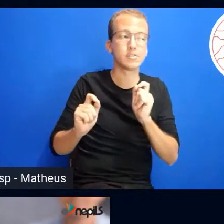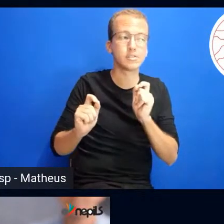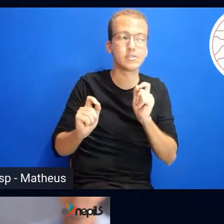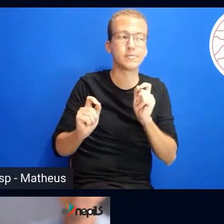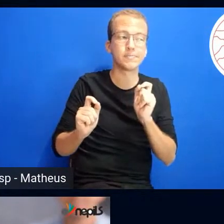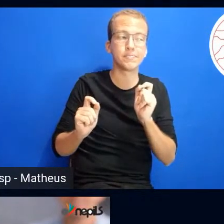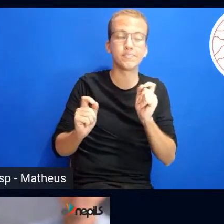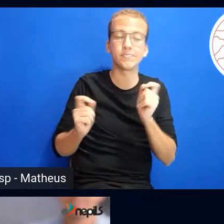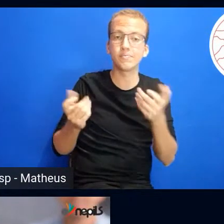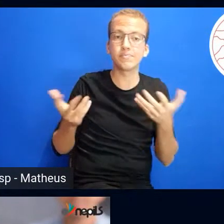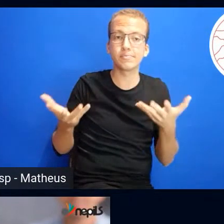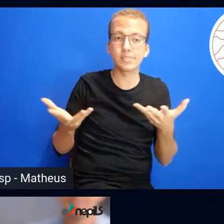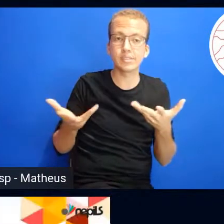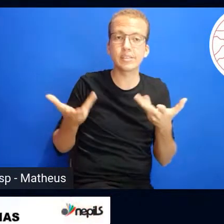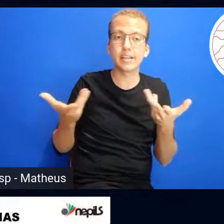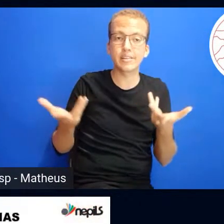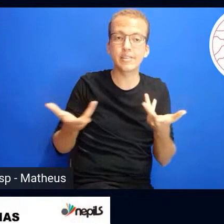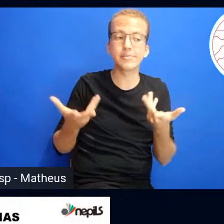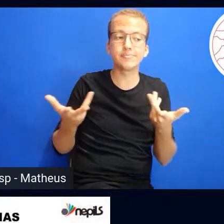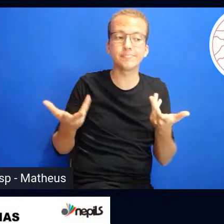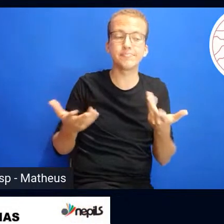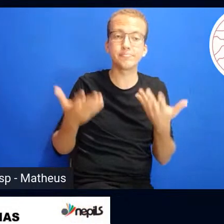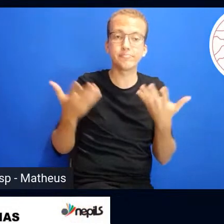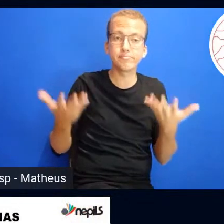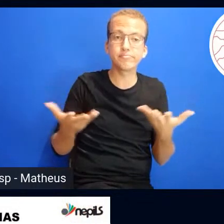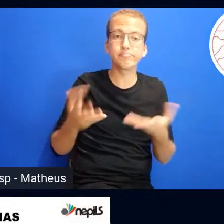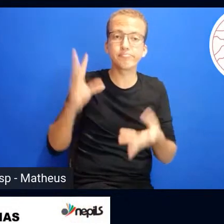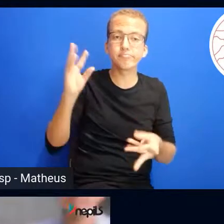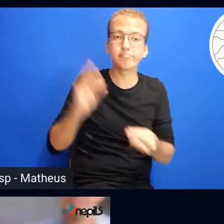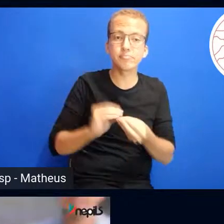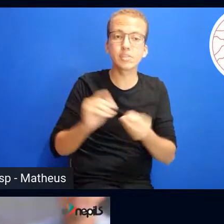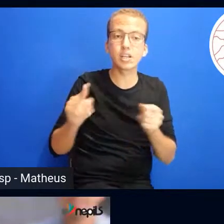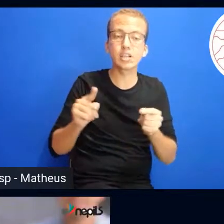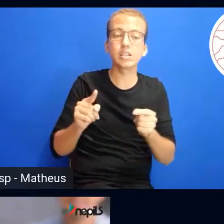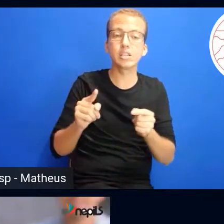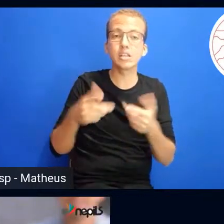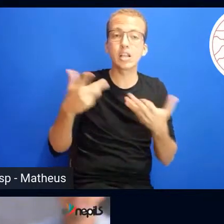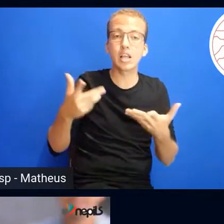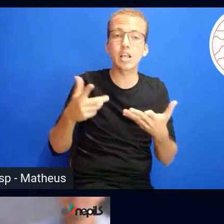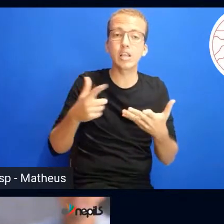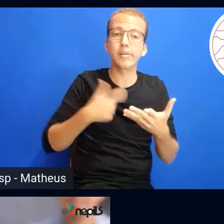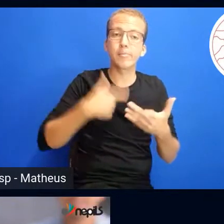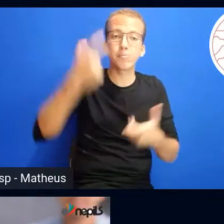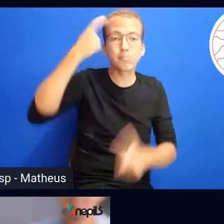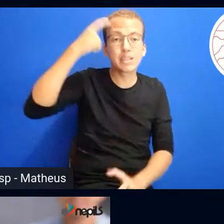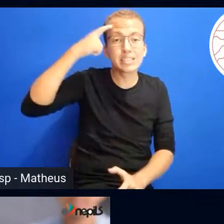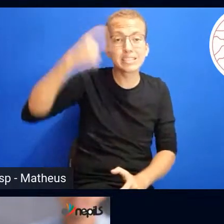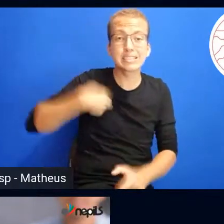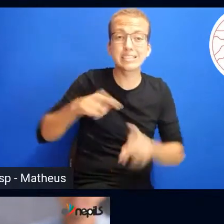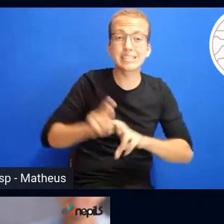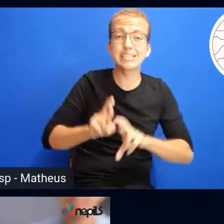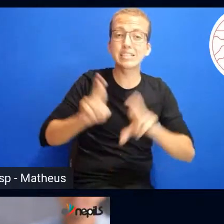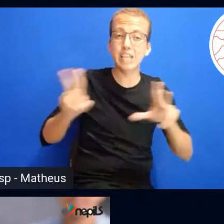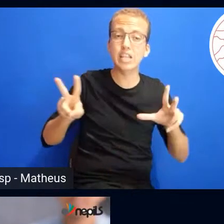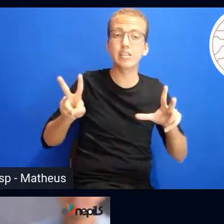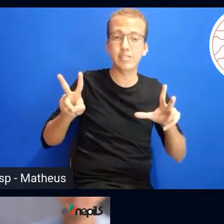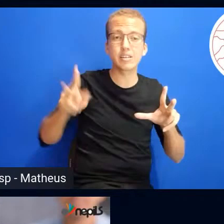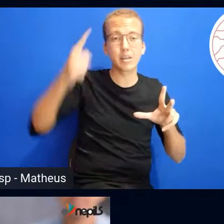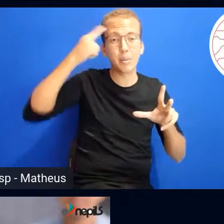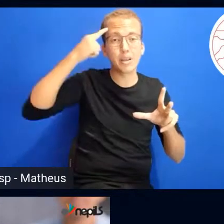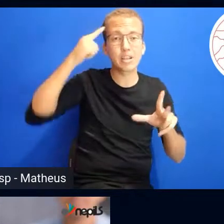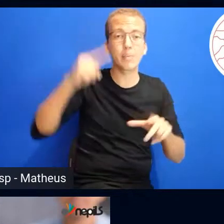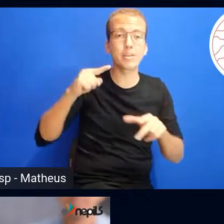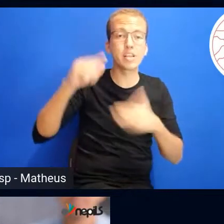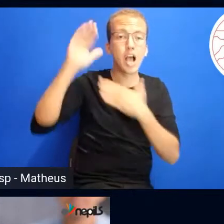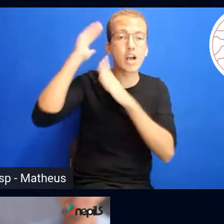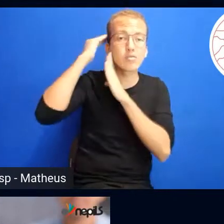Eh, as considerações, primeiramente, que é do lugar da diferença que precisamos compreender a surdez,